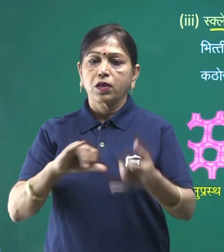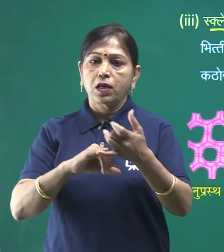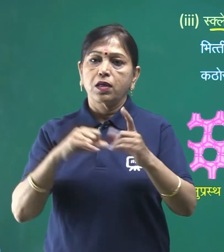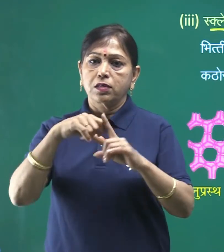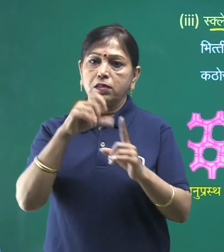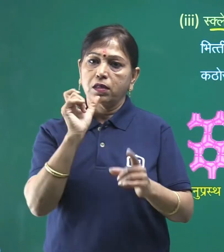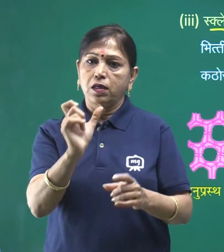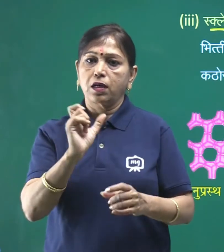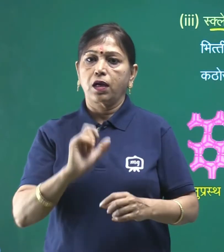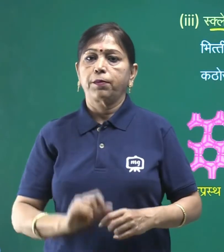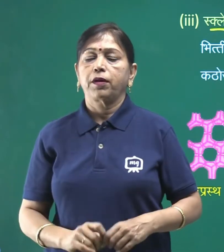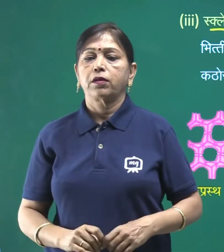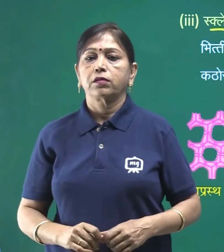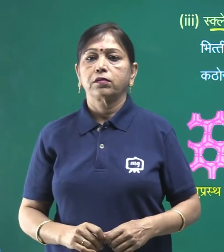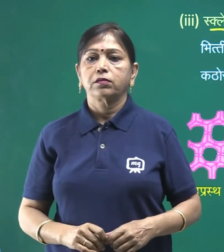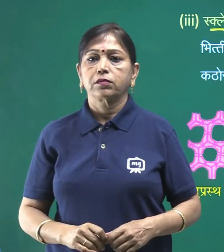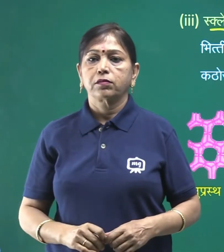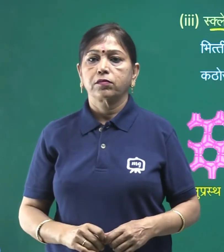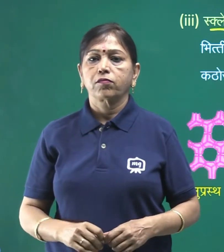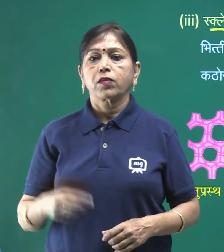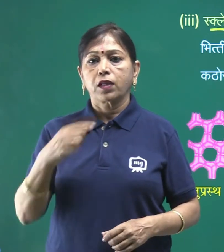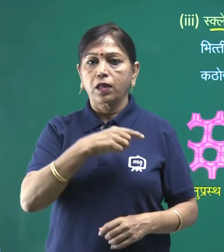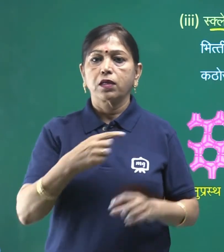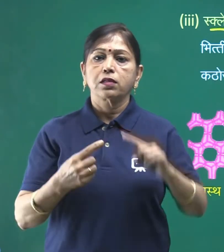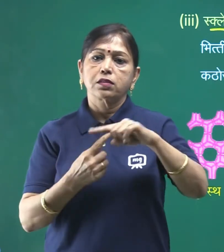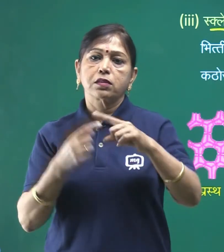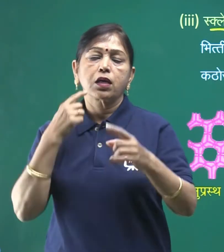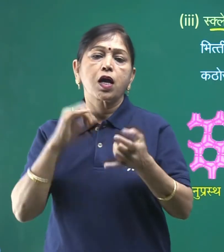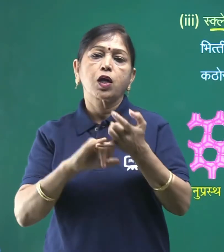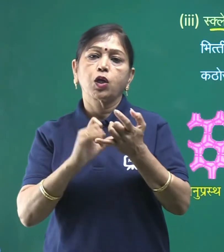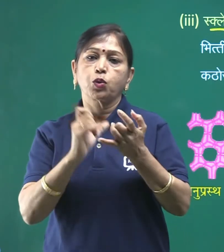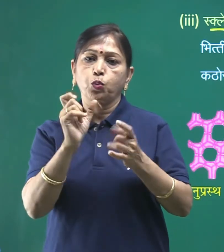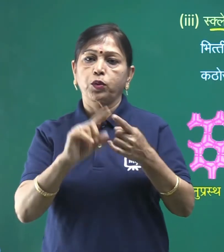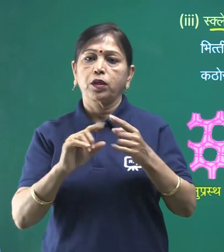स्क्लेरेन्काइमा, इस ऊतक की